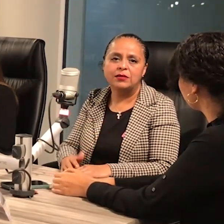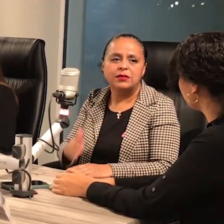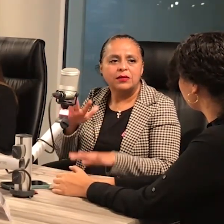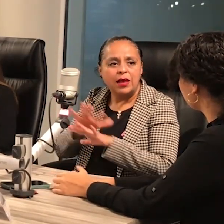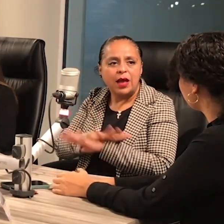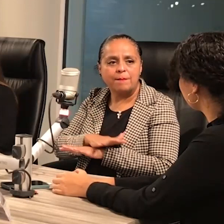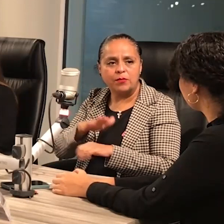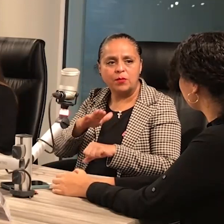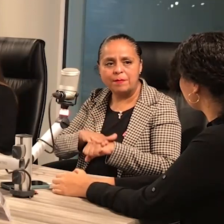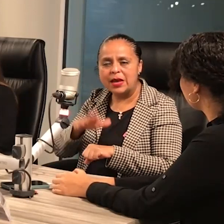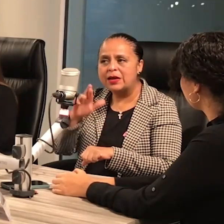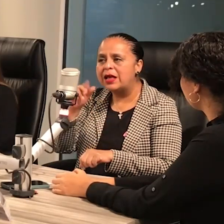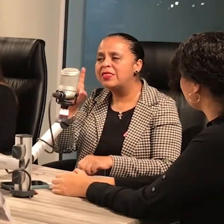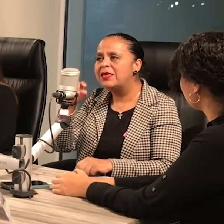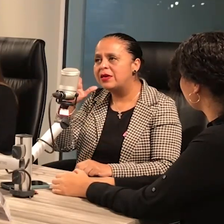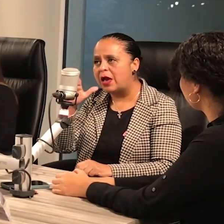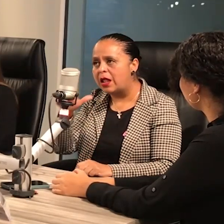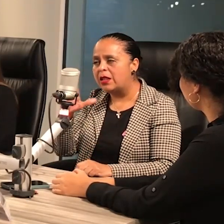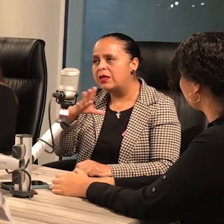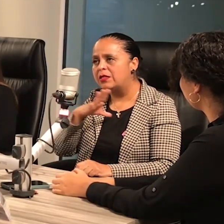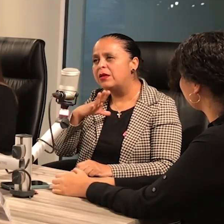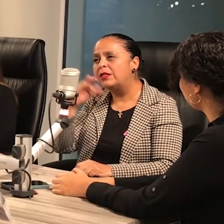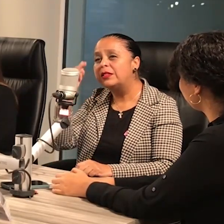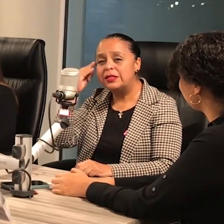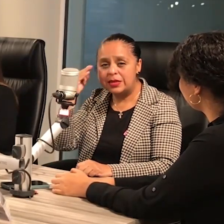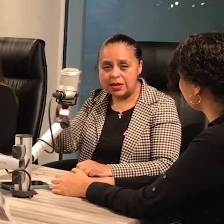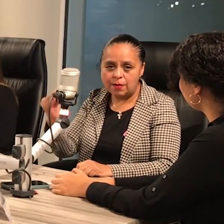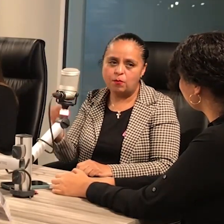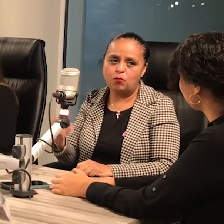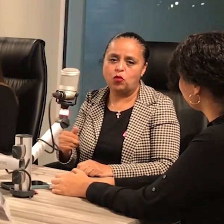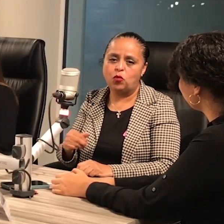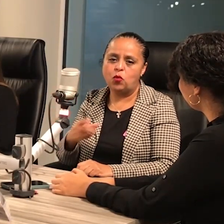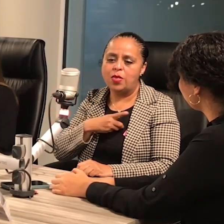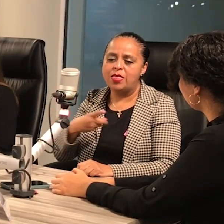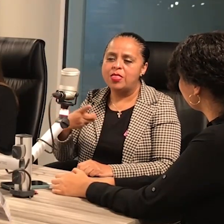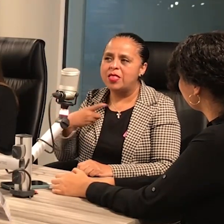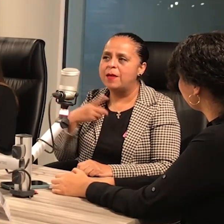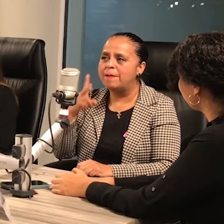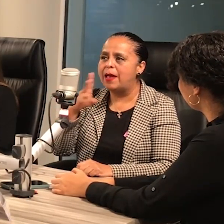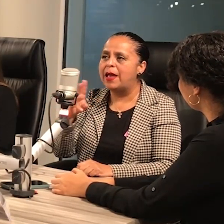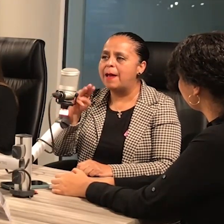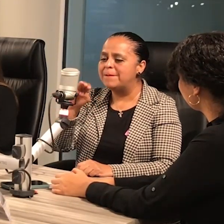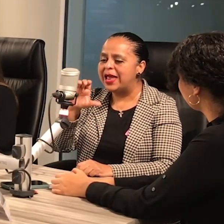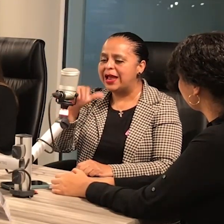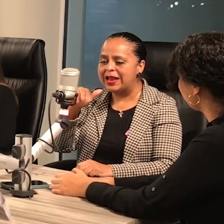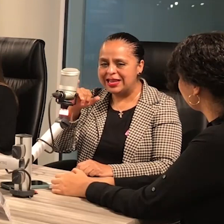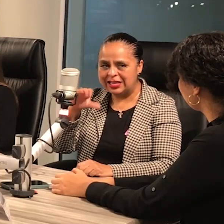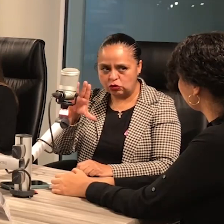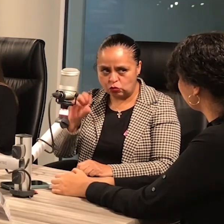Sé que lleva tiempo, pero debe de existir mecanismos,